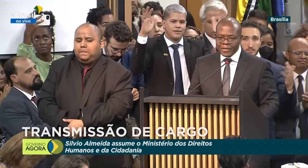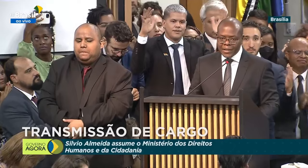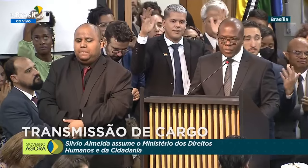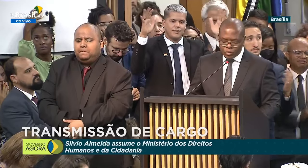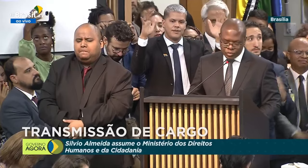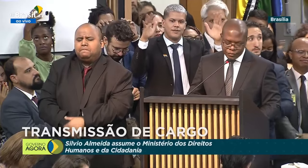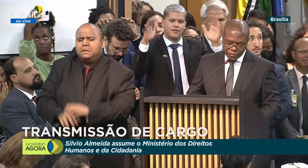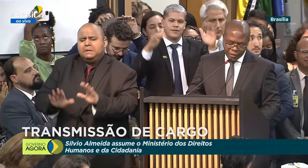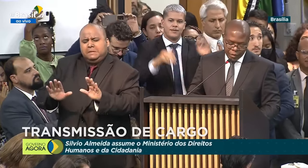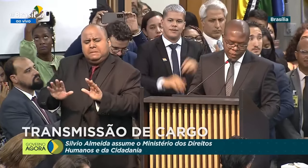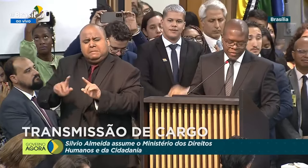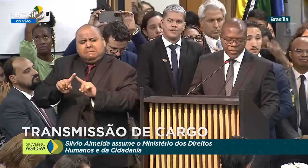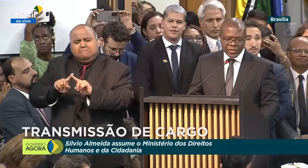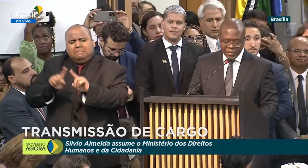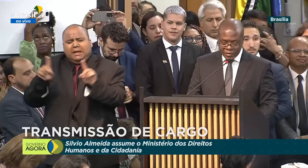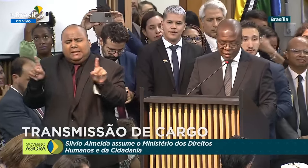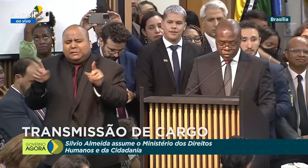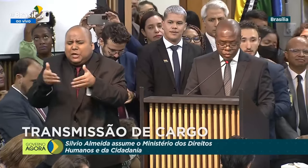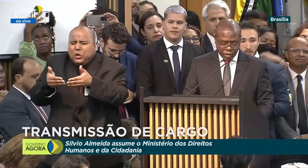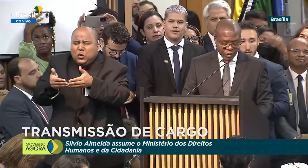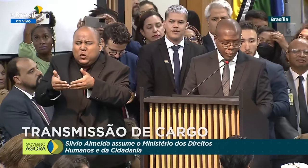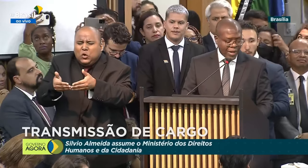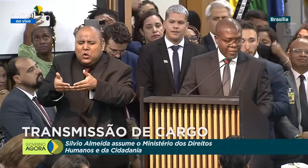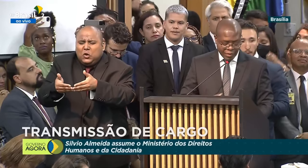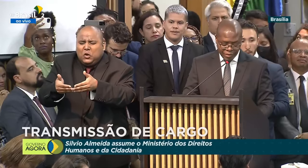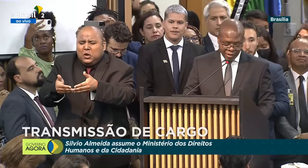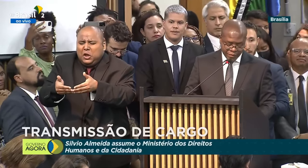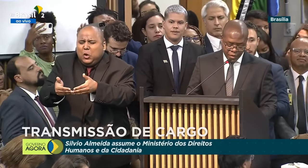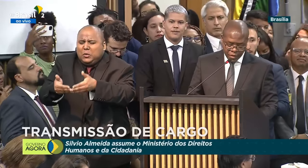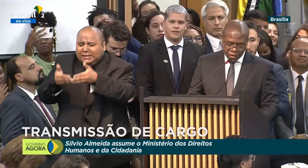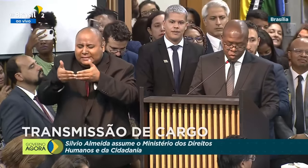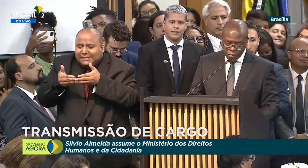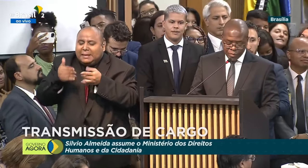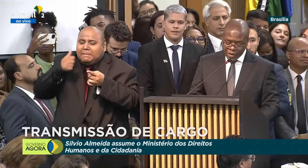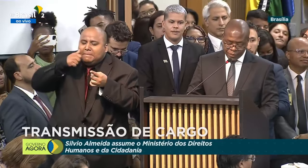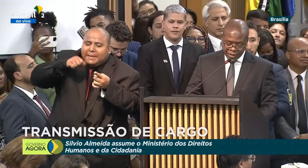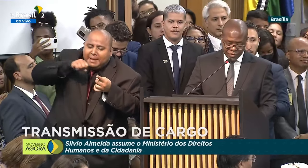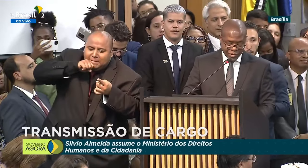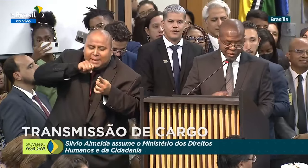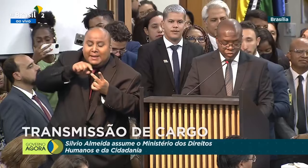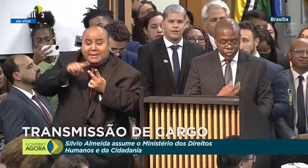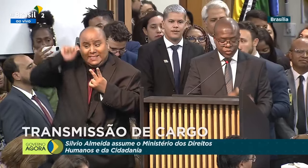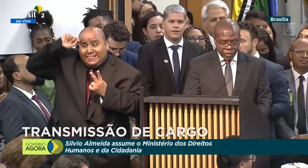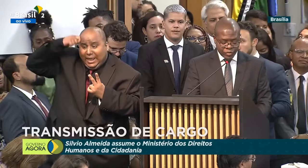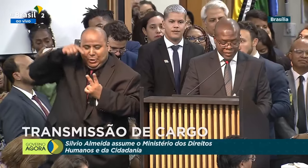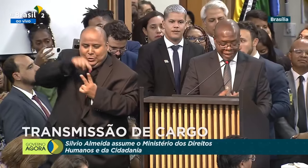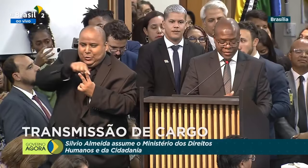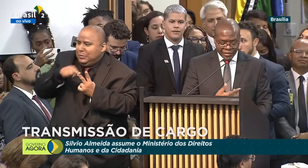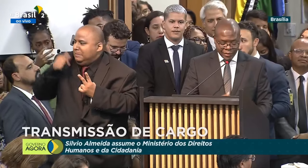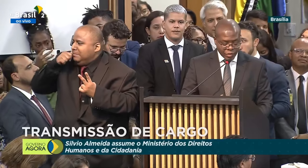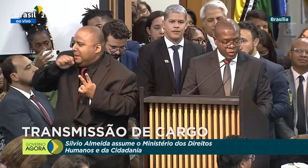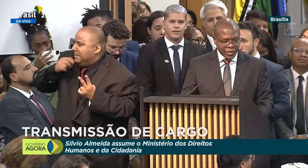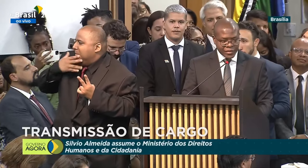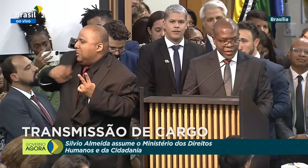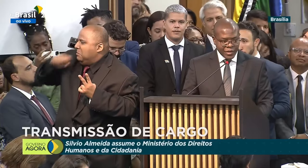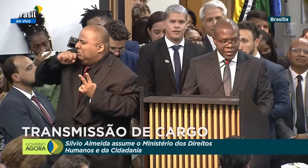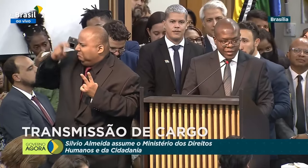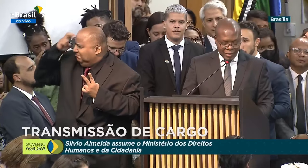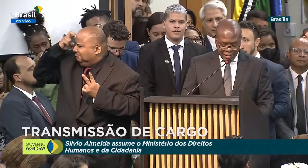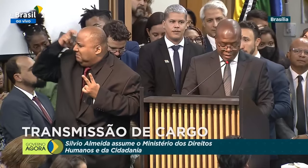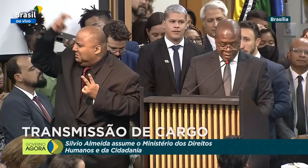para tanto eu peço licença trago comigo meu pai minha mãe o homem uma mulher pretos que nas suas humildades